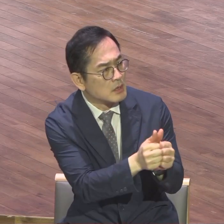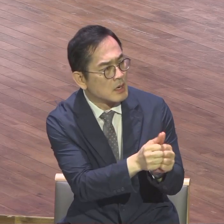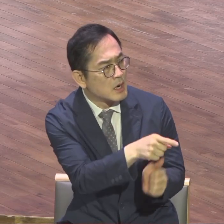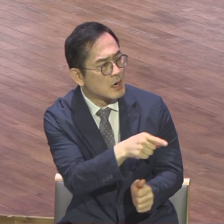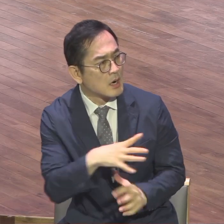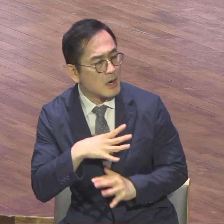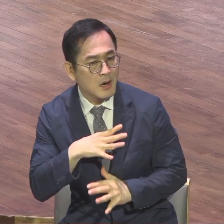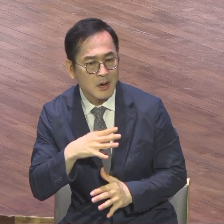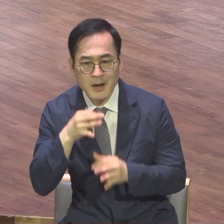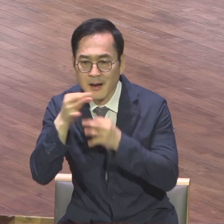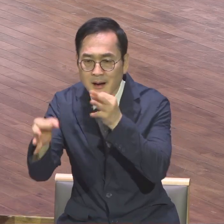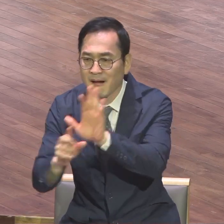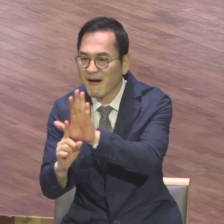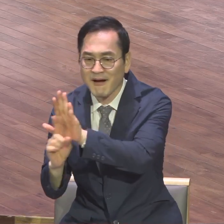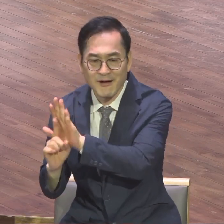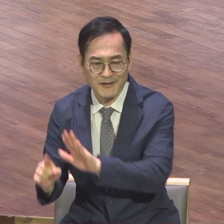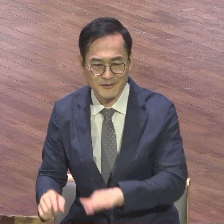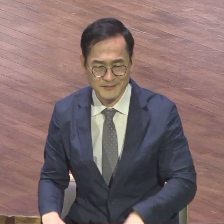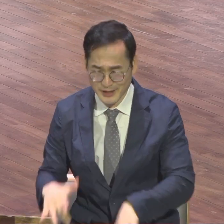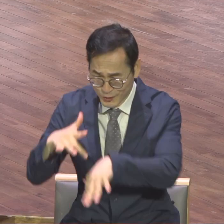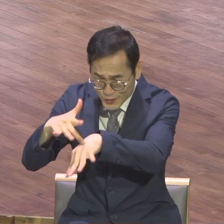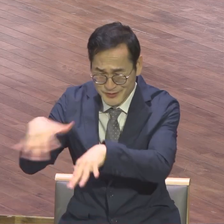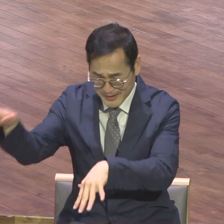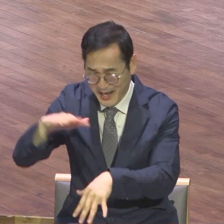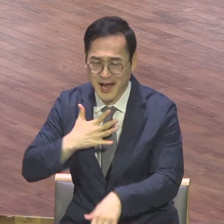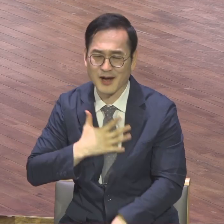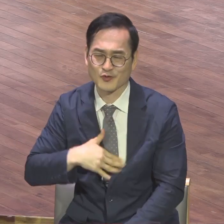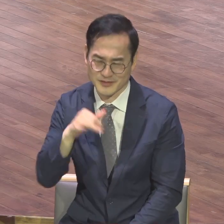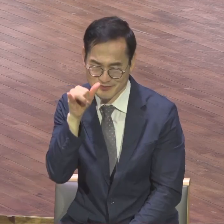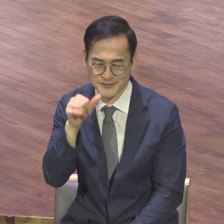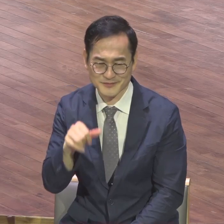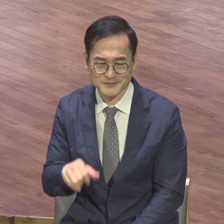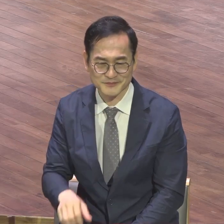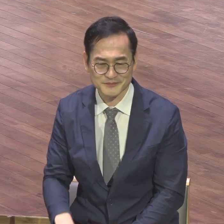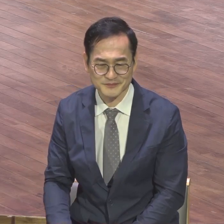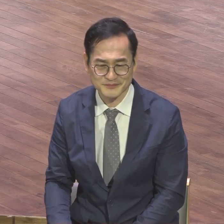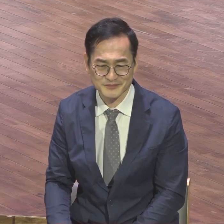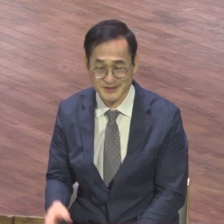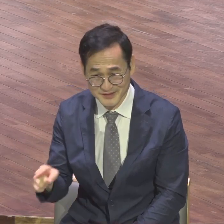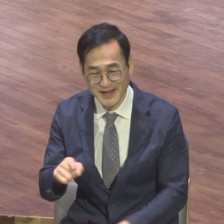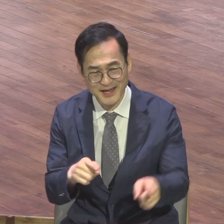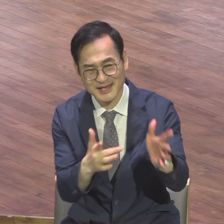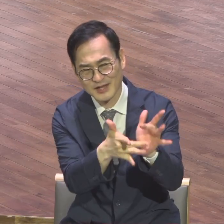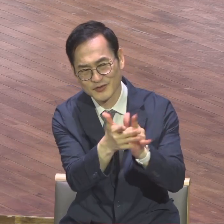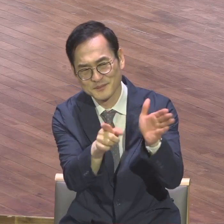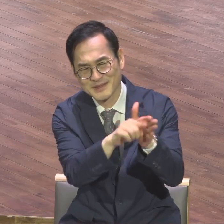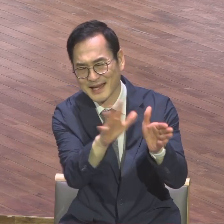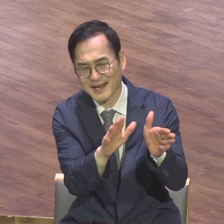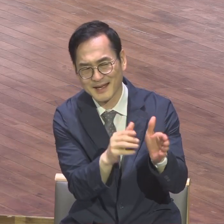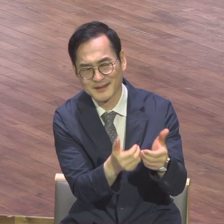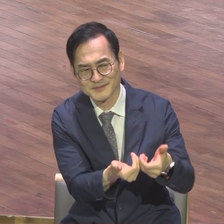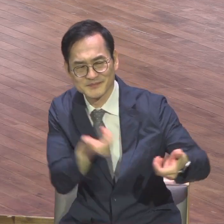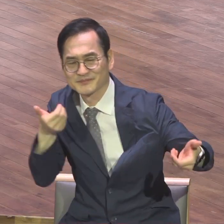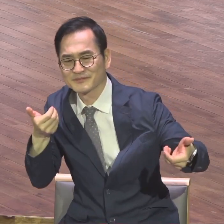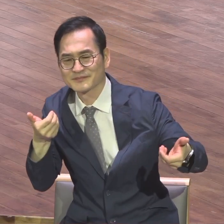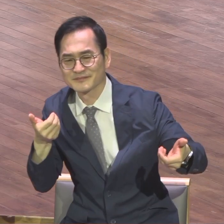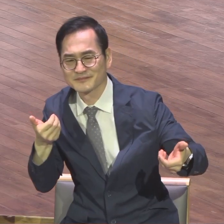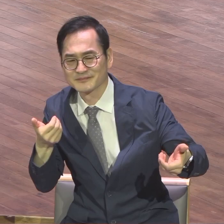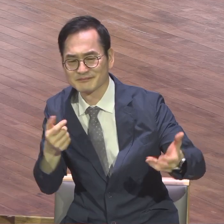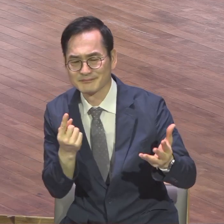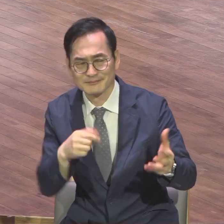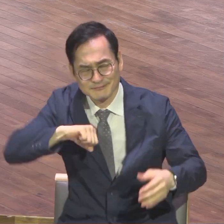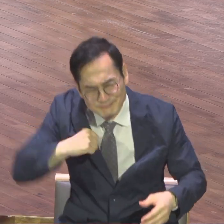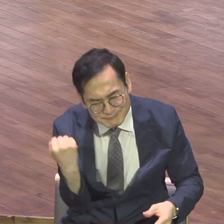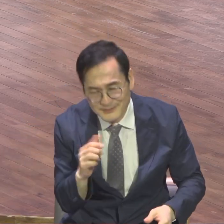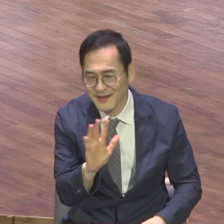근데 핵심은요, 귀신들은 알고 있지만은 믿진 않아요. 알고는 있어요.